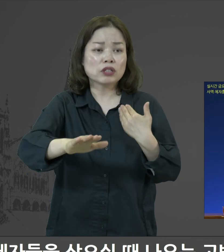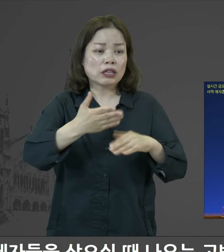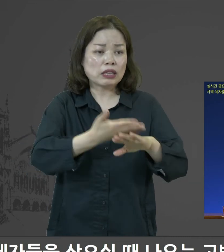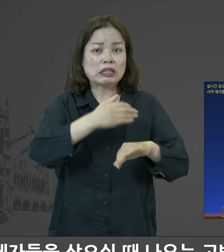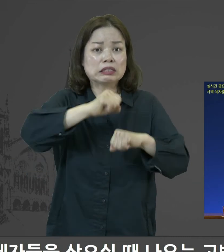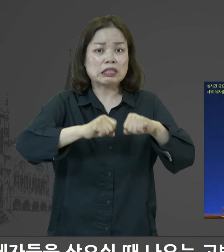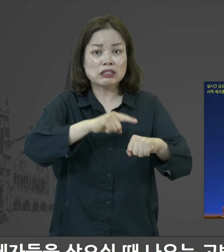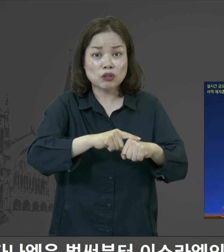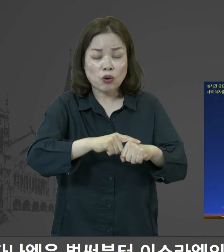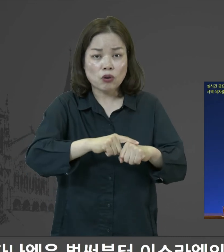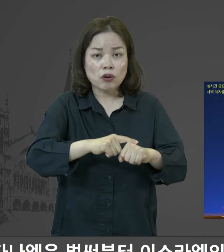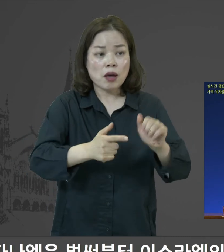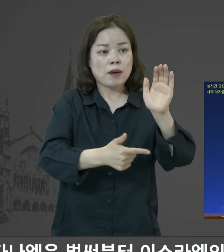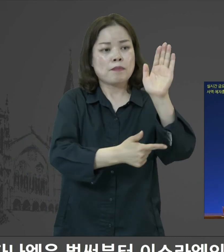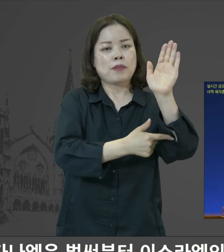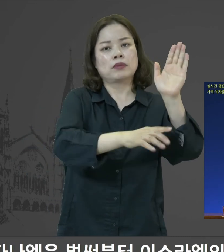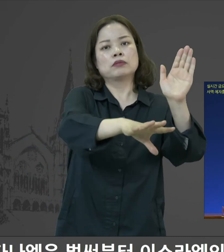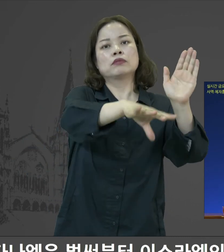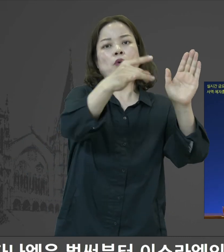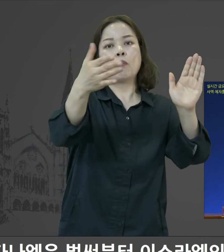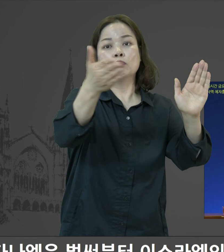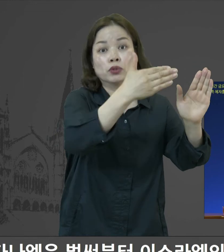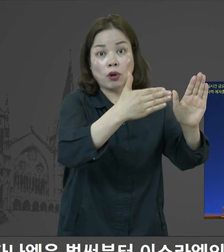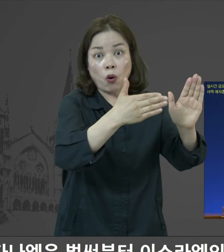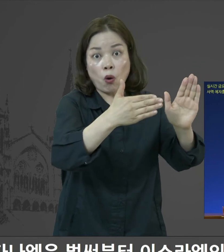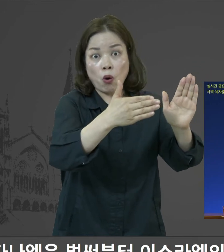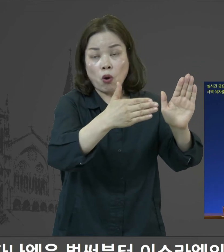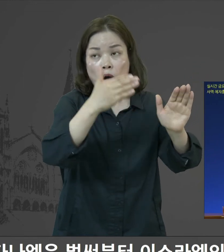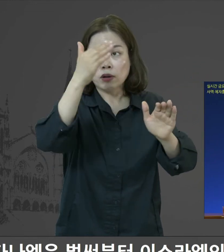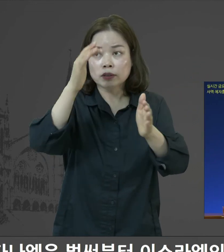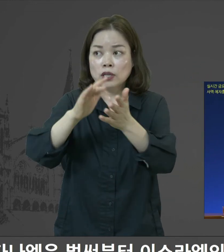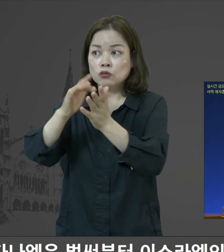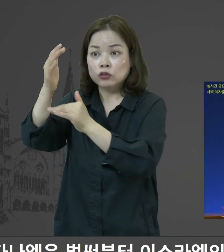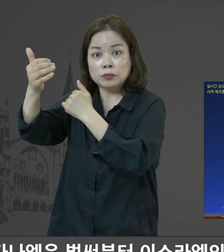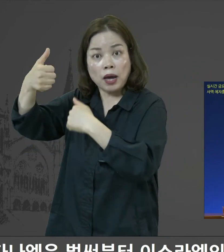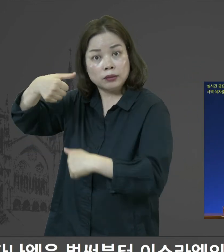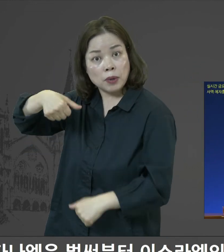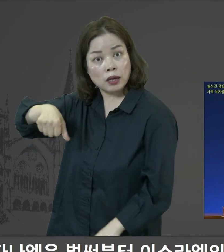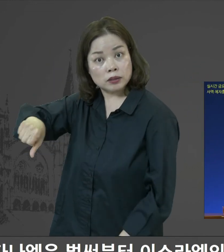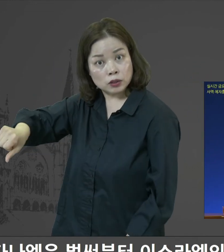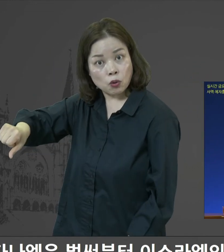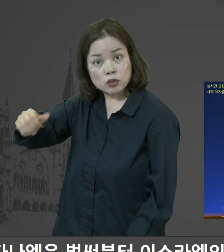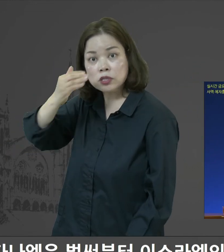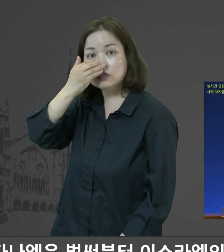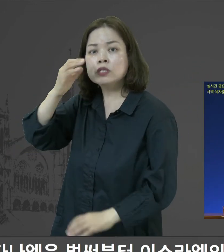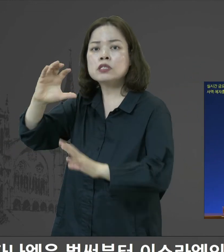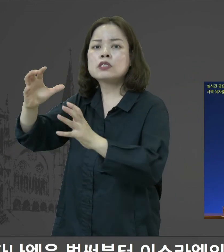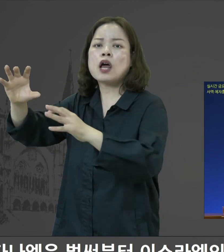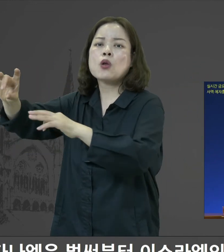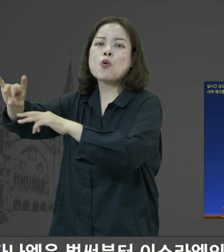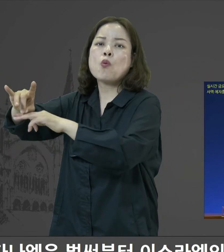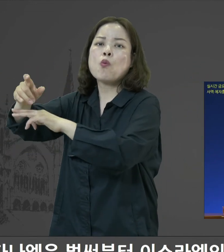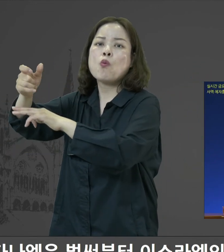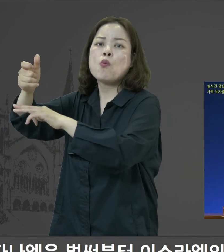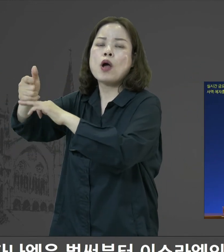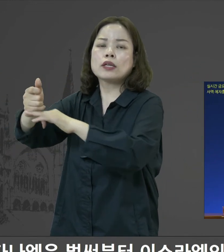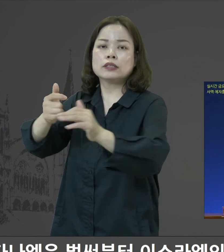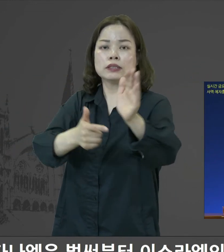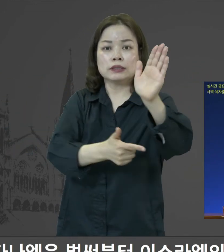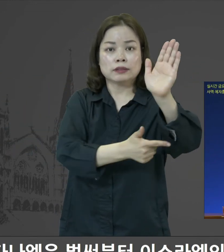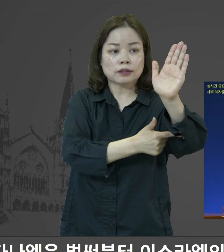나다나엘은 초반부터 예수님이 하나님의 아들이시고 이스라엘의 왕이시라는 걸 고백하는